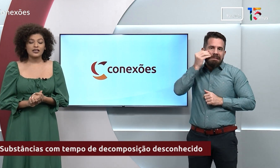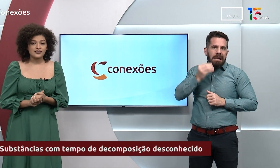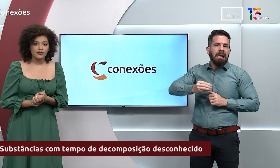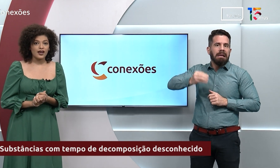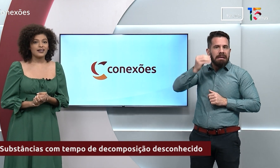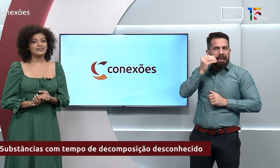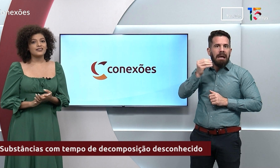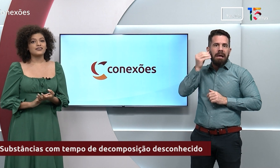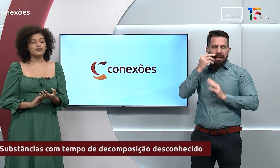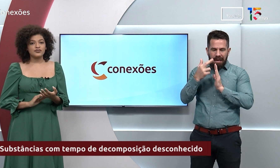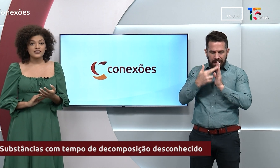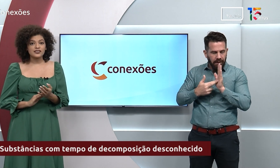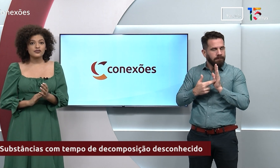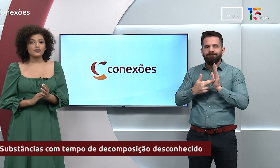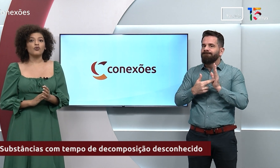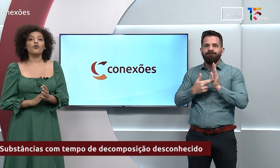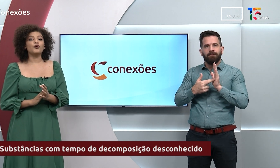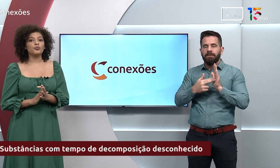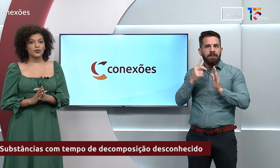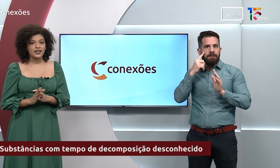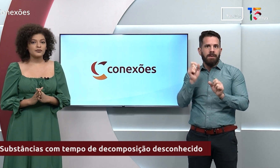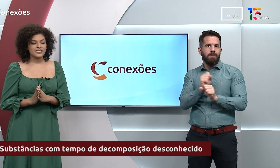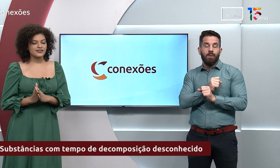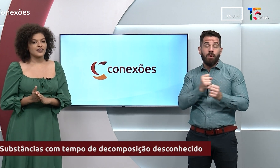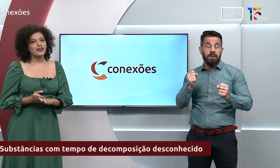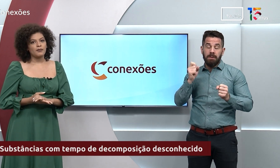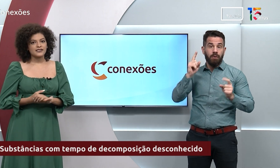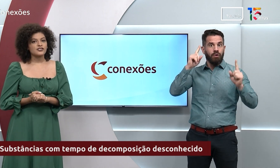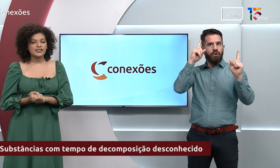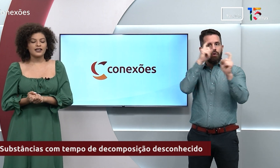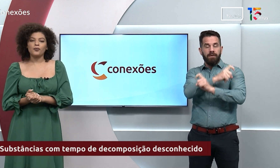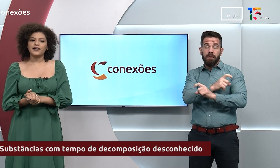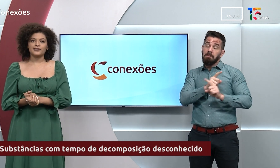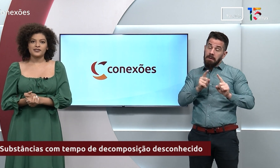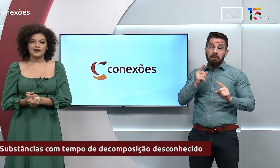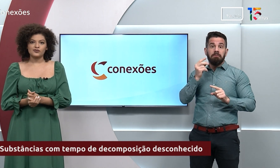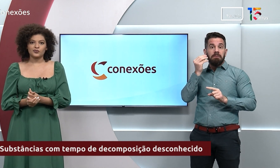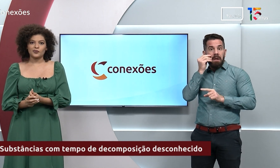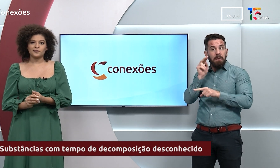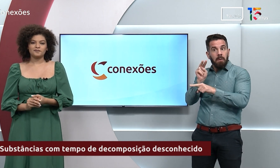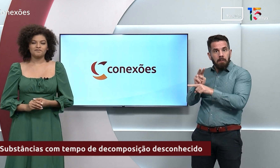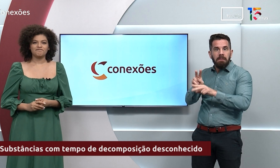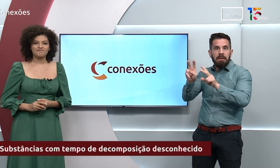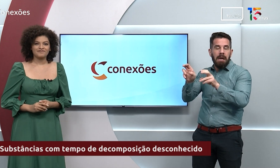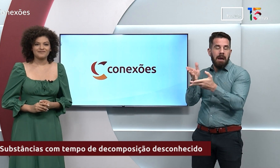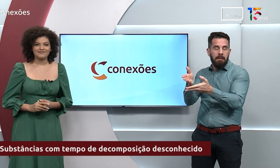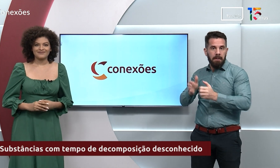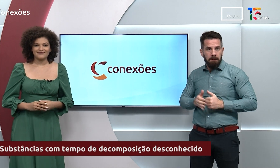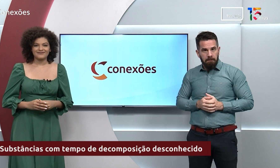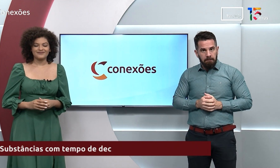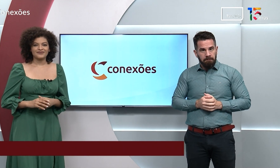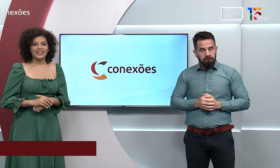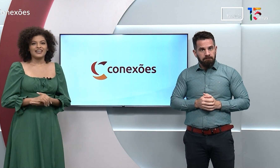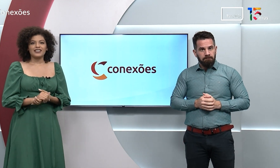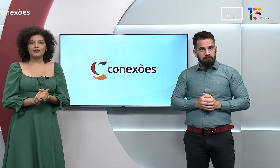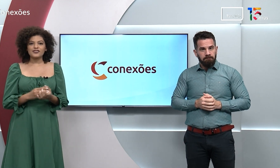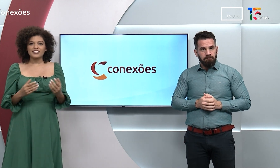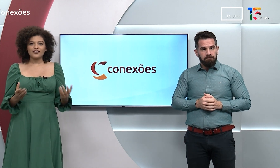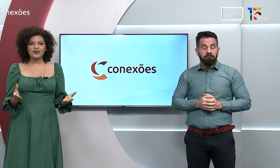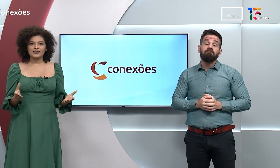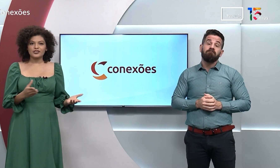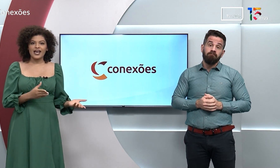em embalagens de alimentos, tecidos impermeáveis e tintas, por exemplo. A humanidade ainda não